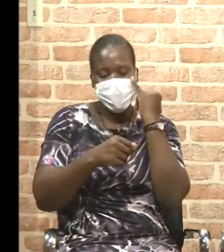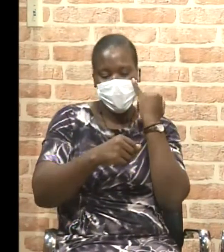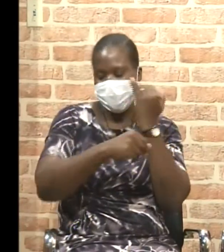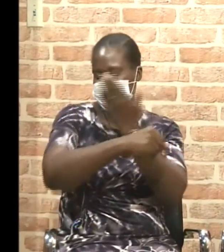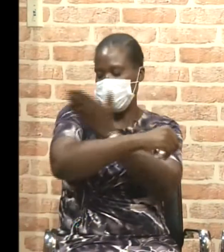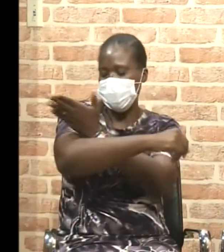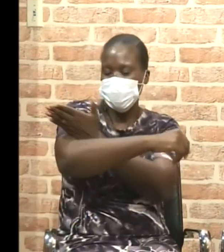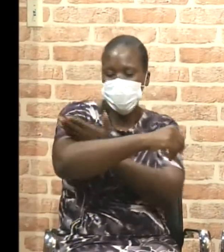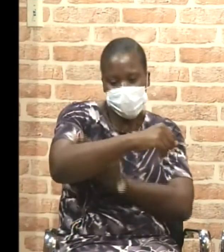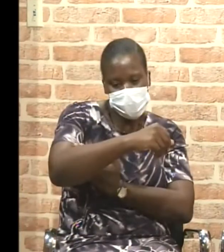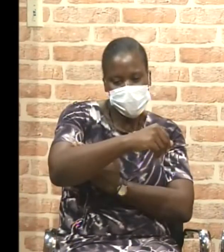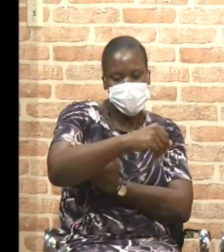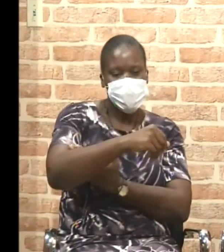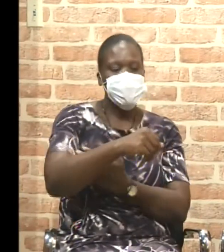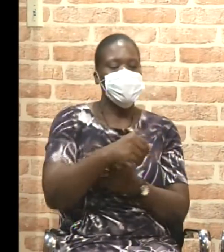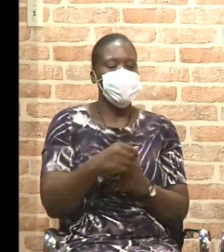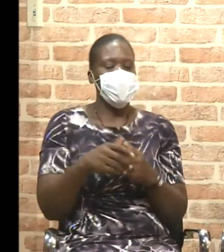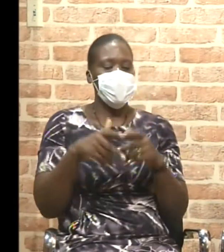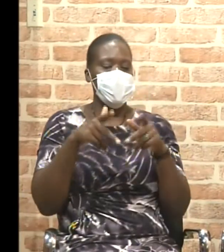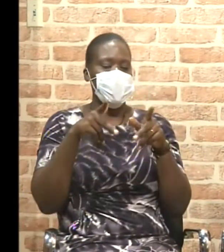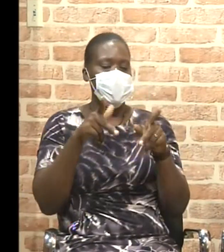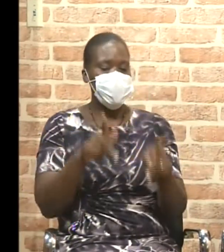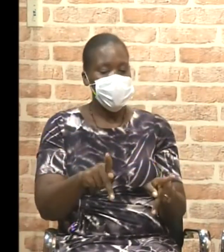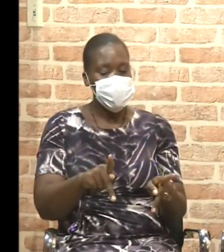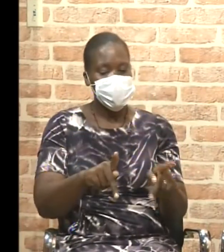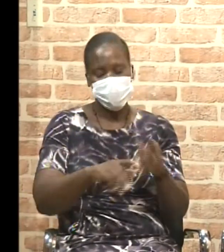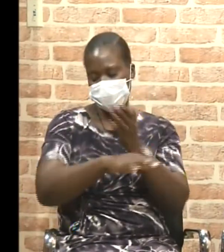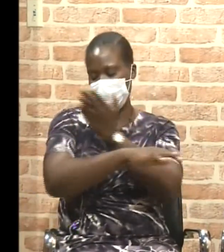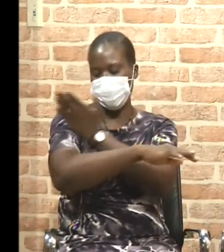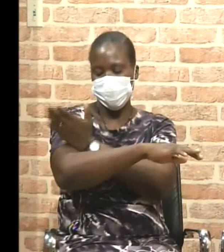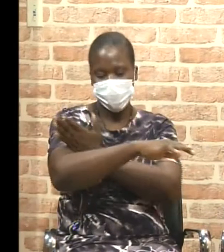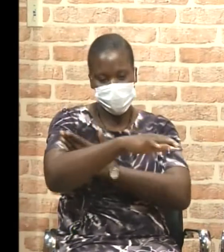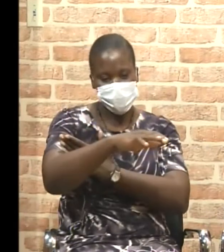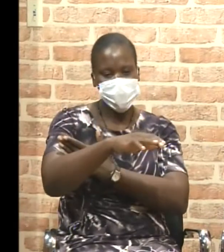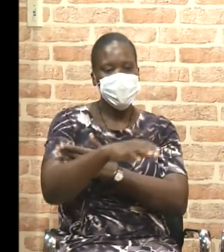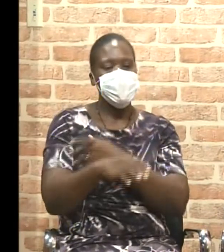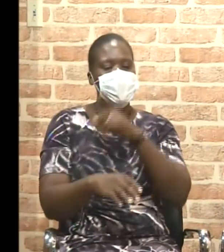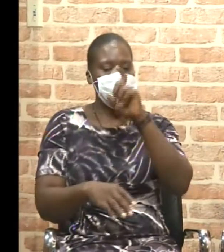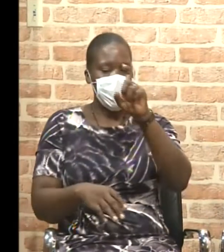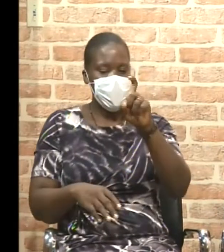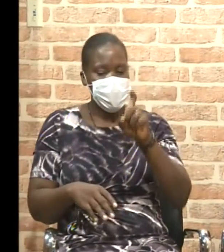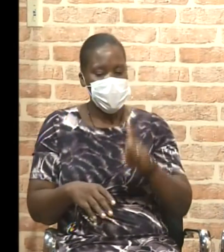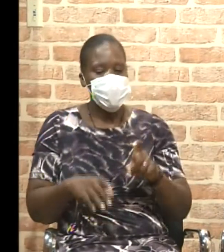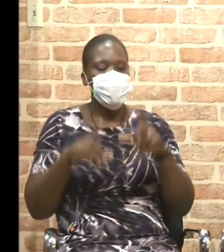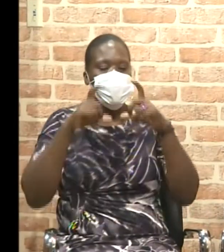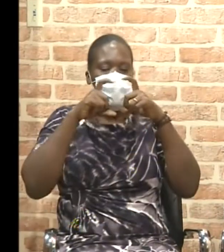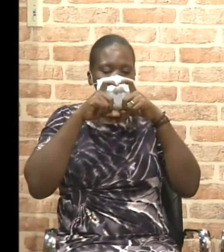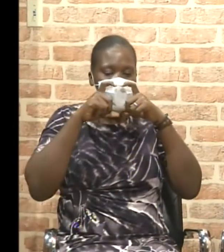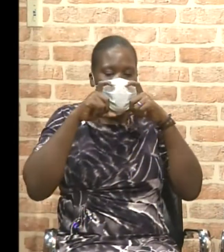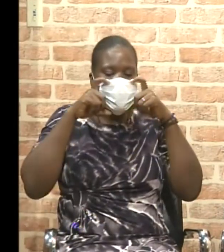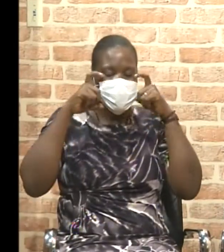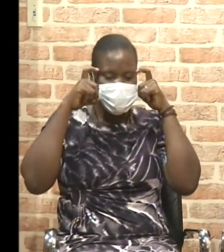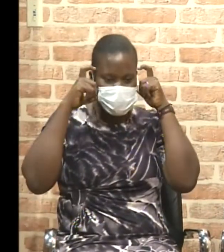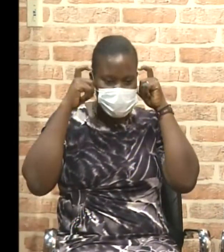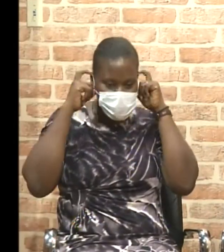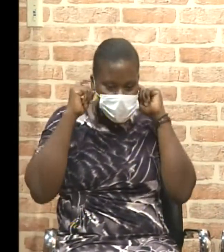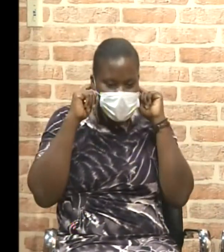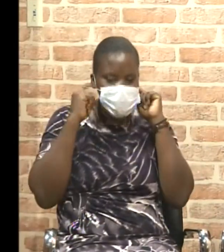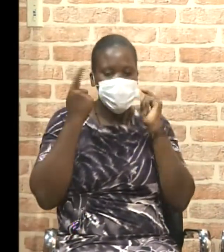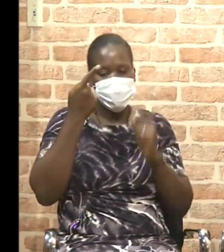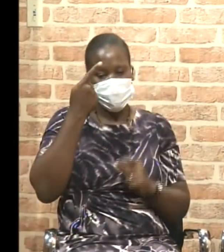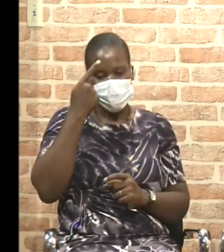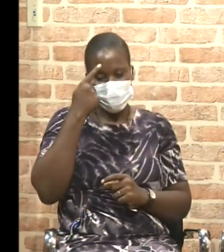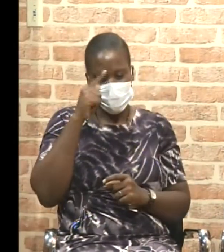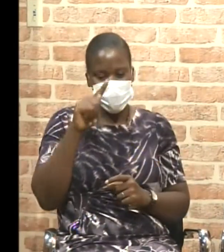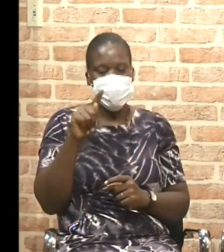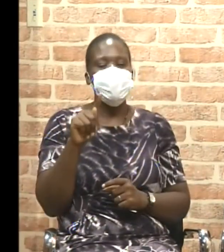c'est coronavirus. Maintenant, moun qui pas gain bras, eh bien il nécessite justement masque là obligatoire pour que lui-même